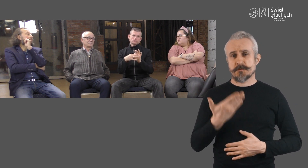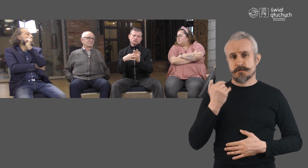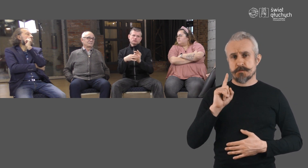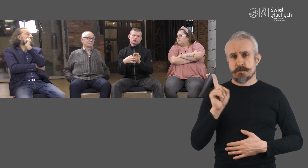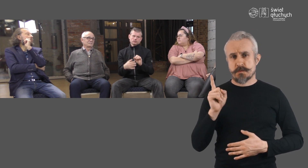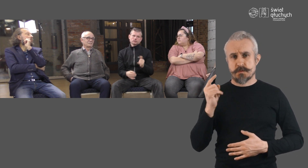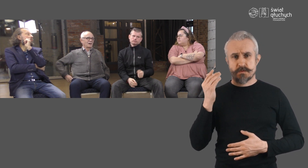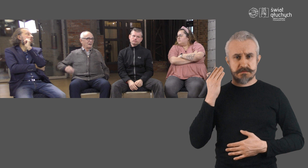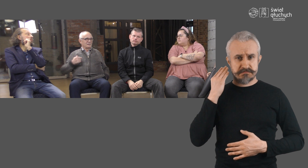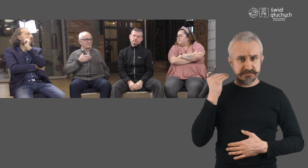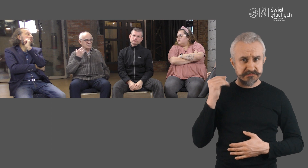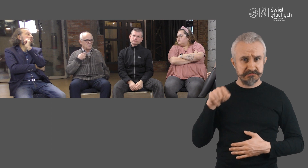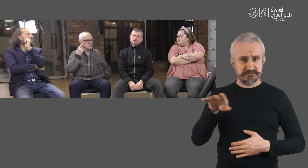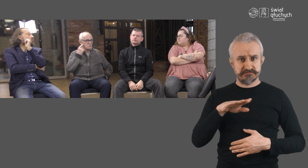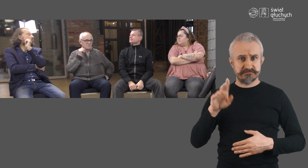lekarzem.